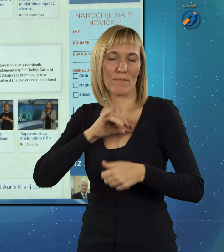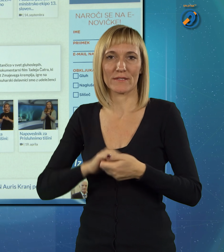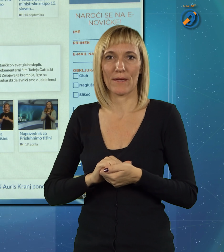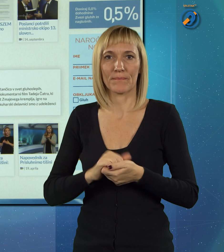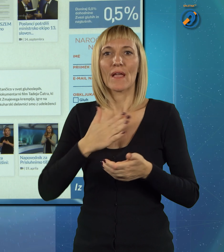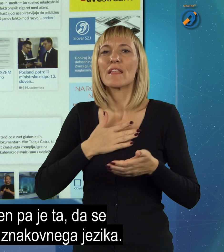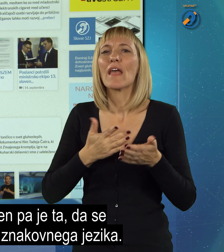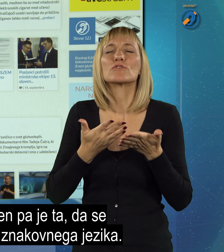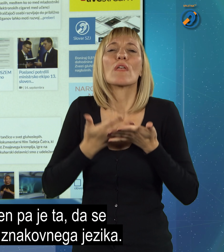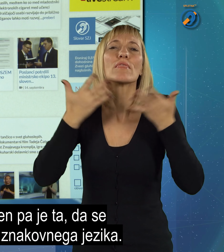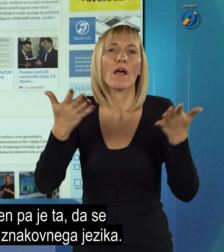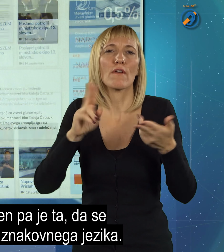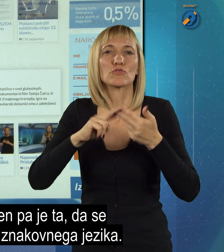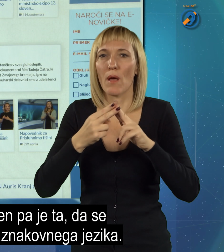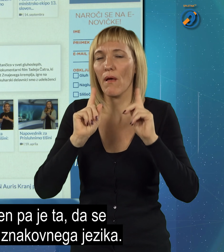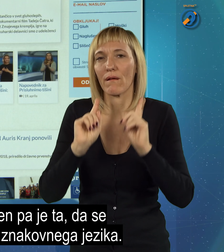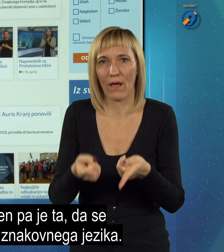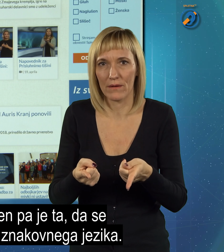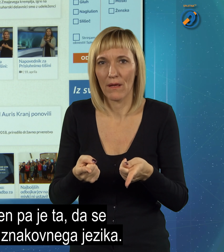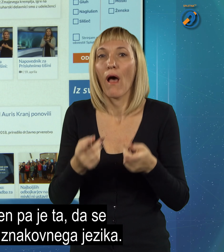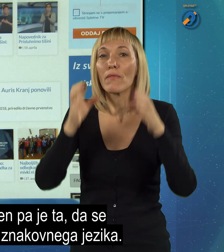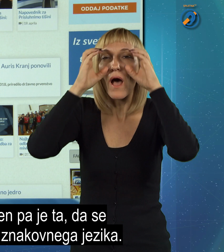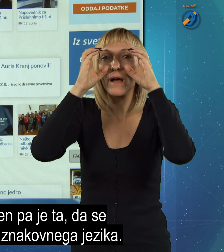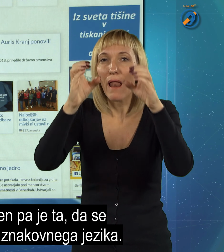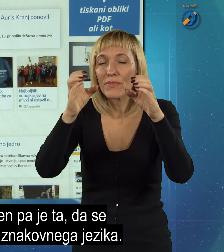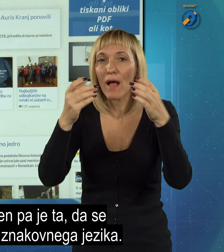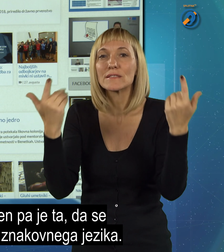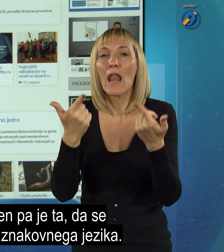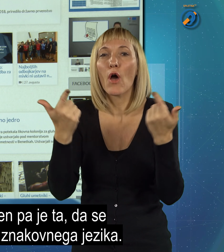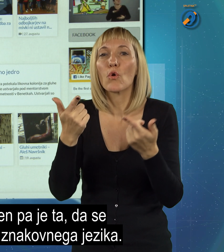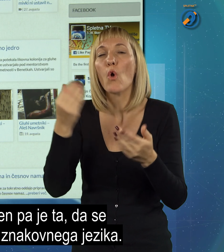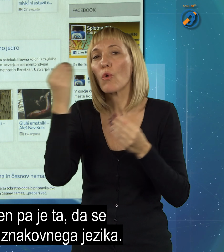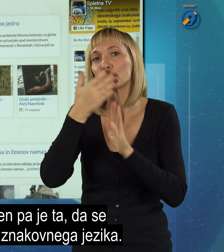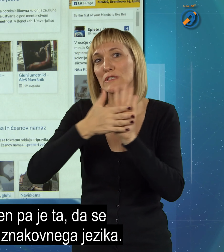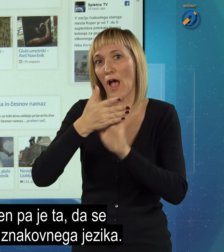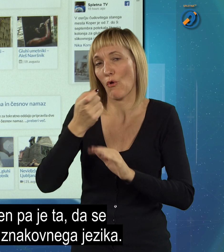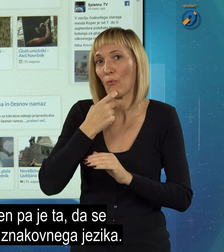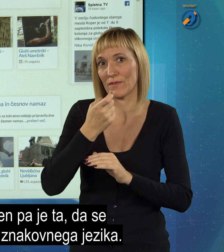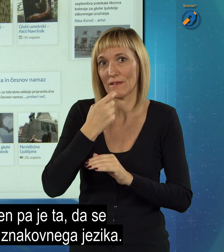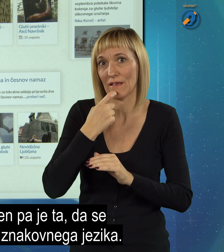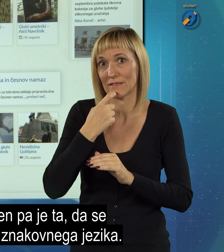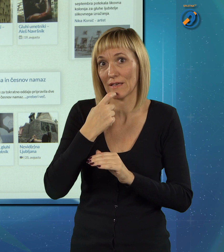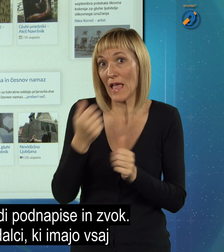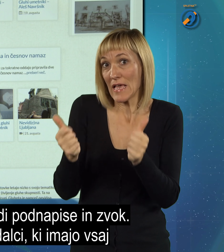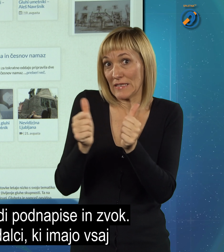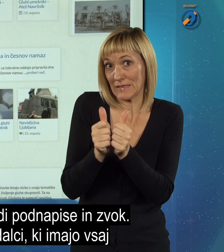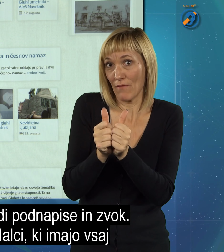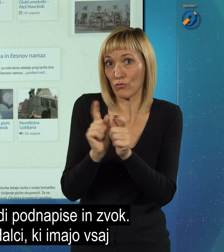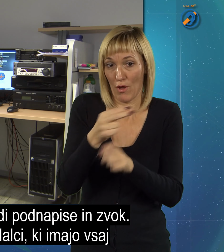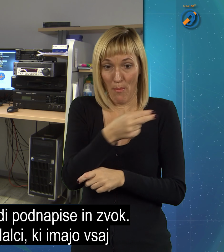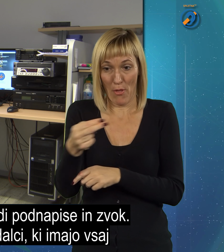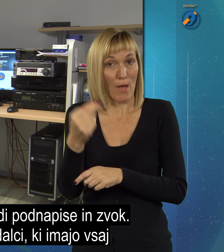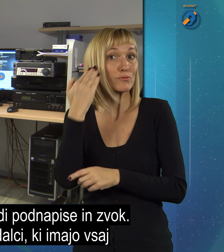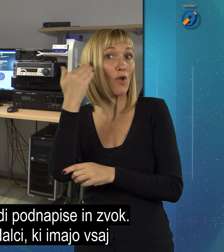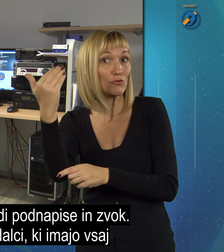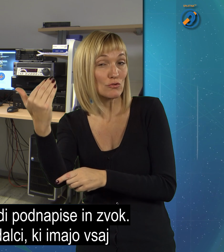informacije. Naš najvišji namen pa je seveda tudi ta, da se gledalci lahko učijo znakovnega jezika. Zraven pa dodajamo